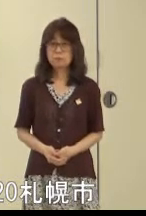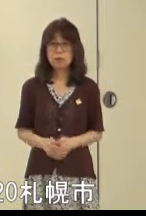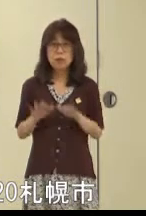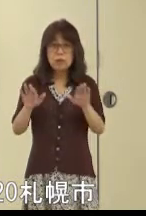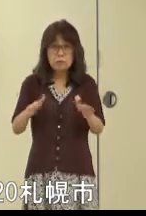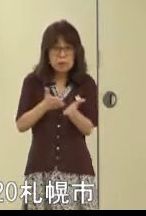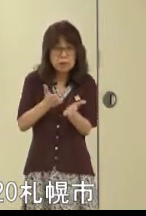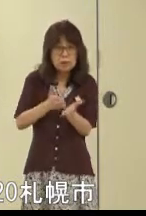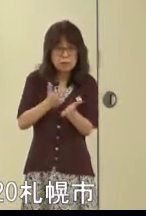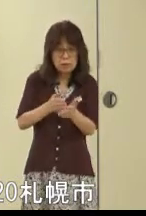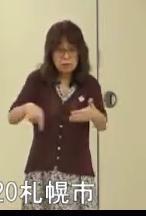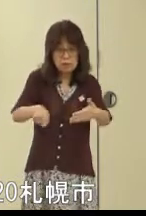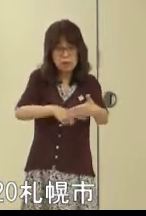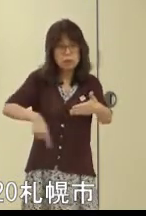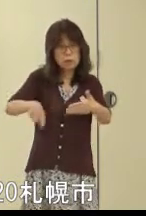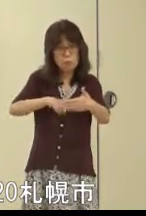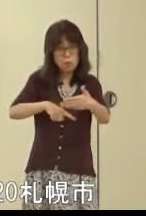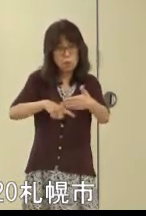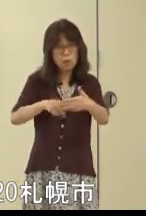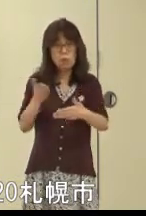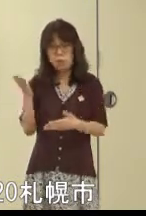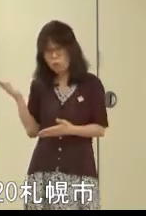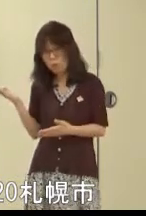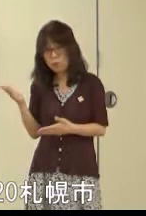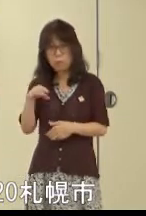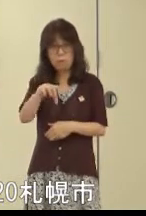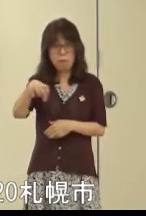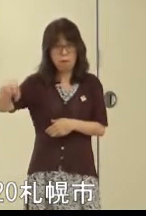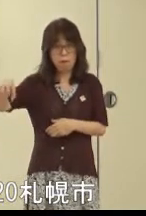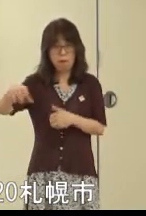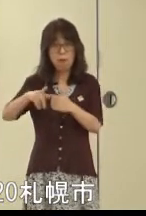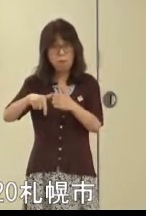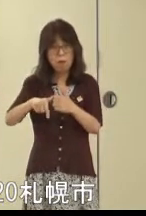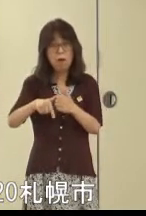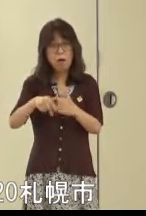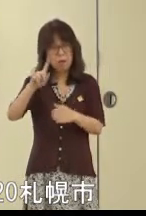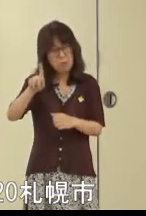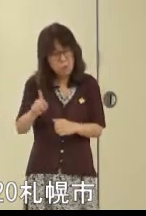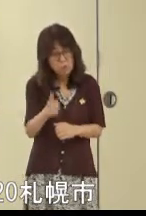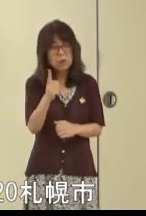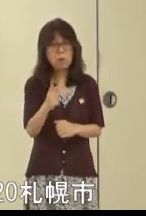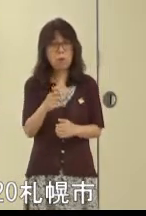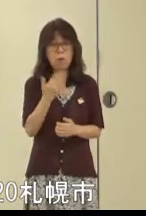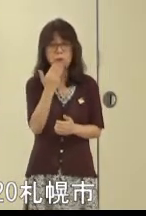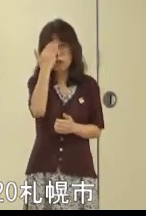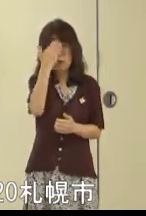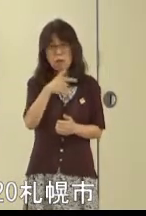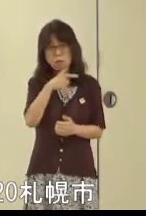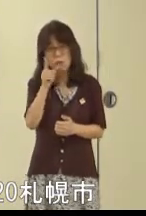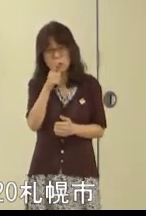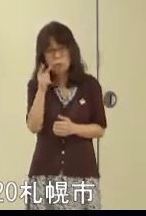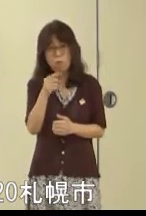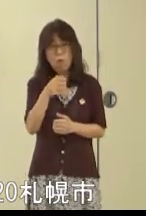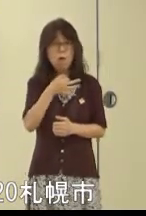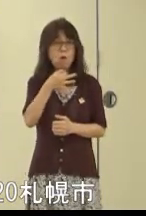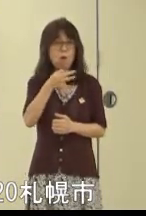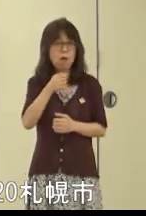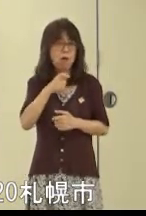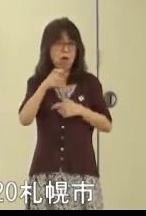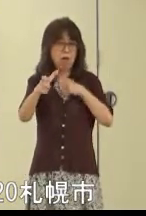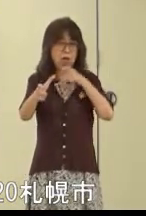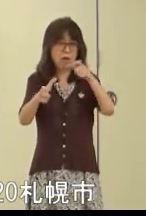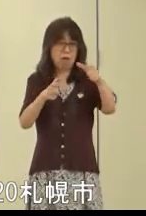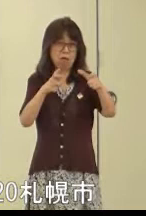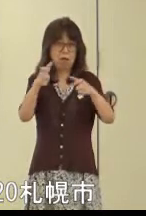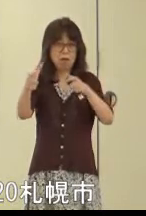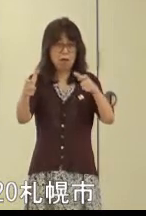いったバーにおいてはですねまぁどうしてもお酒を飲むとまぁ声が大きくなりがちになりますのでご近所